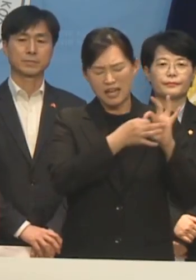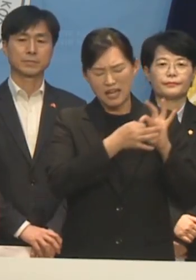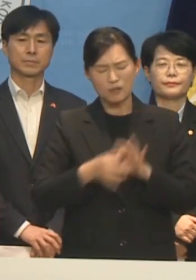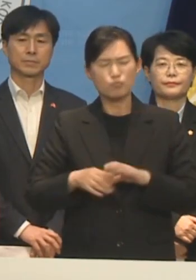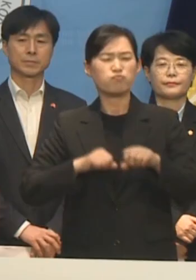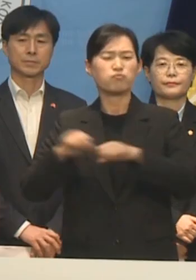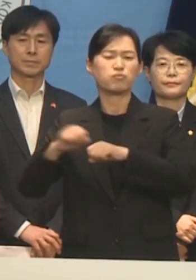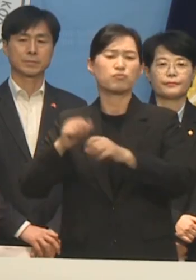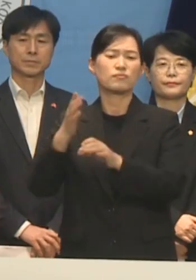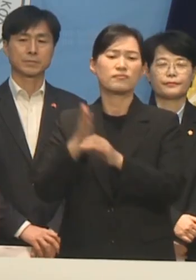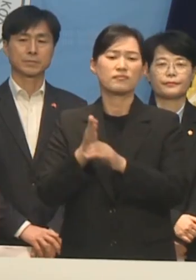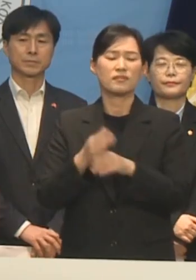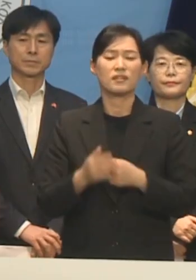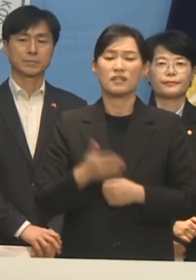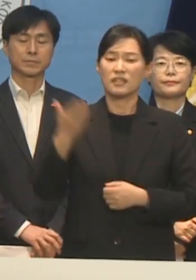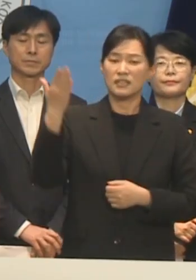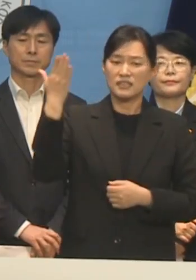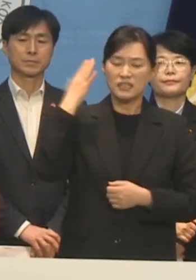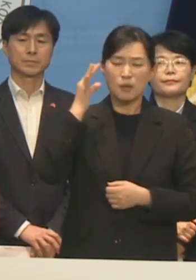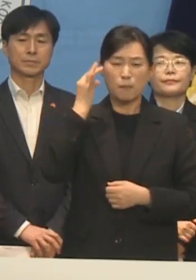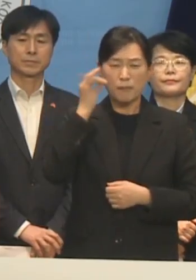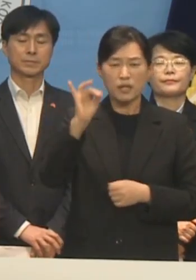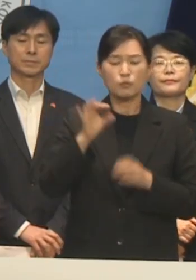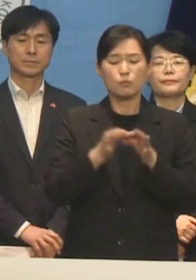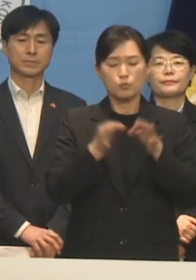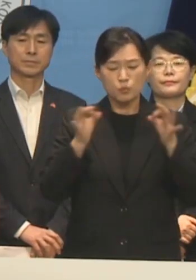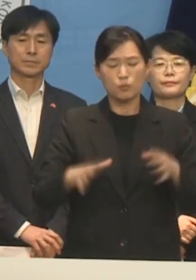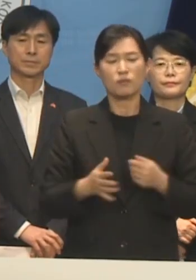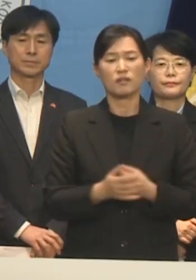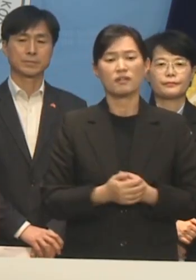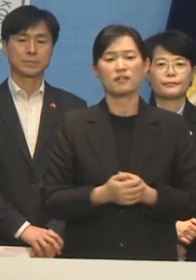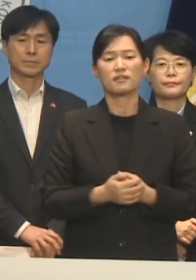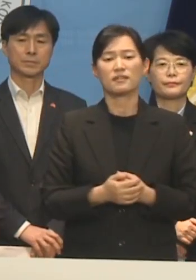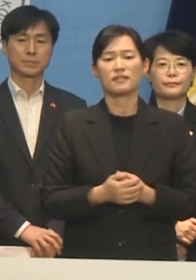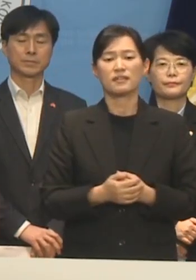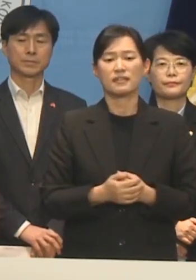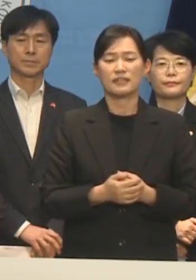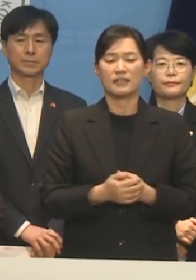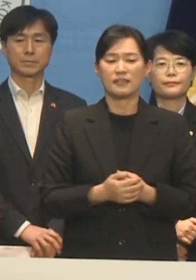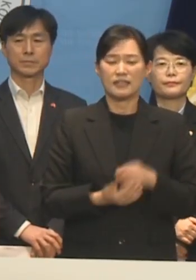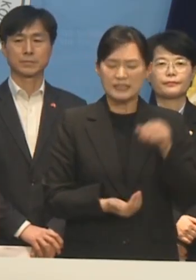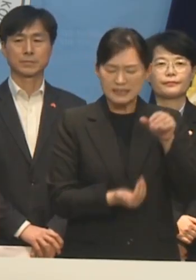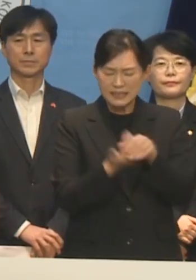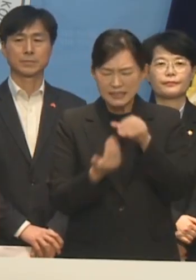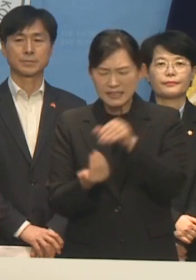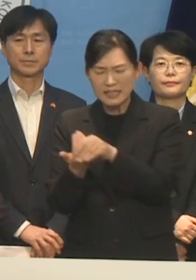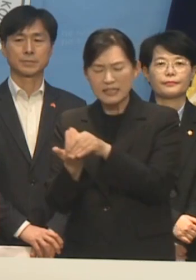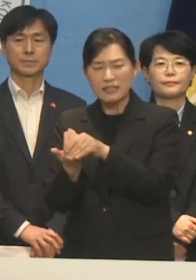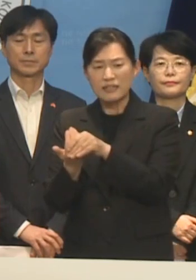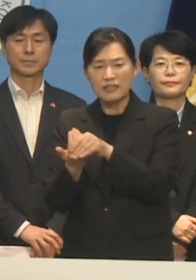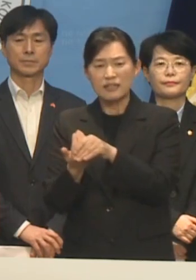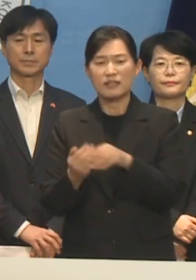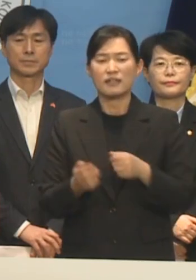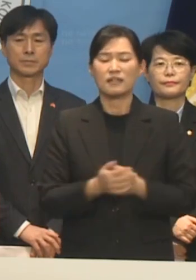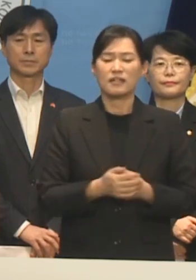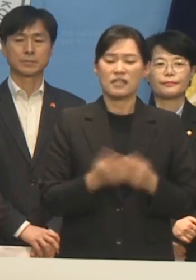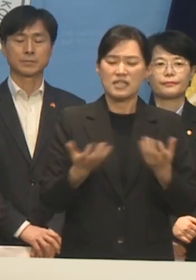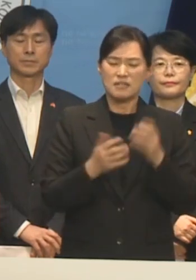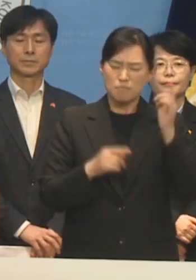있습니다. 지난 100여일 동안 저희 재난참사,